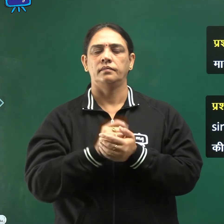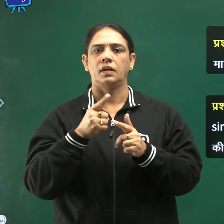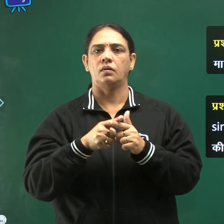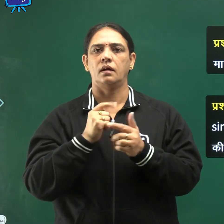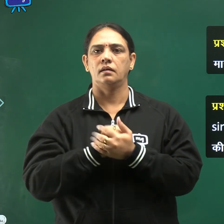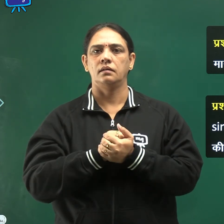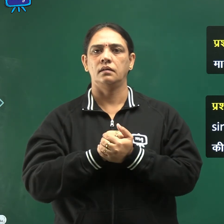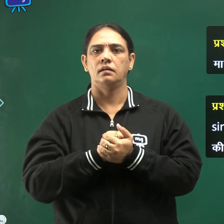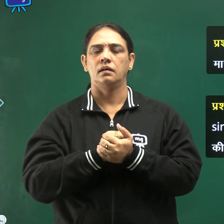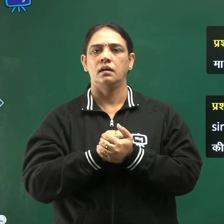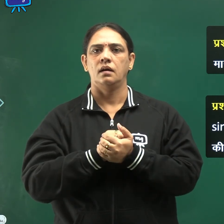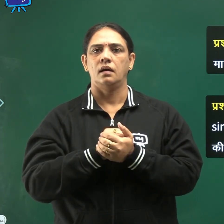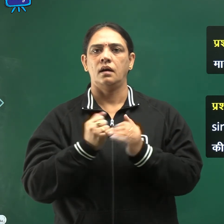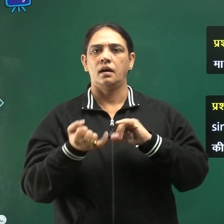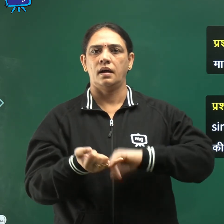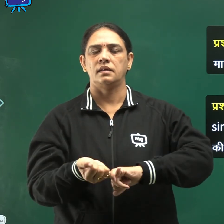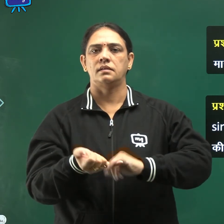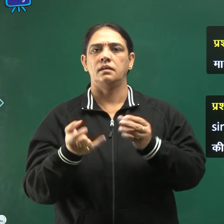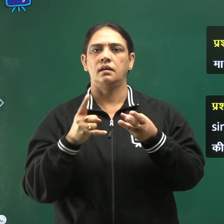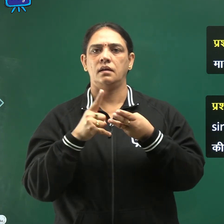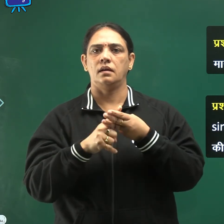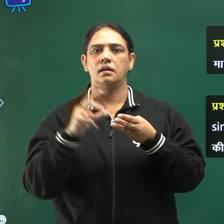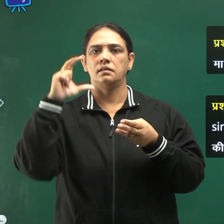गुणा सेक